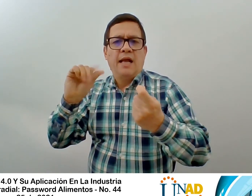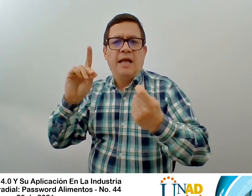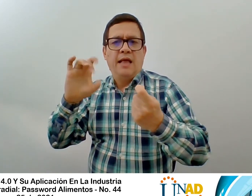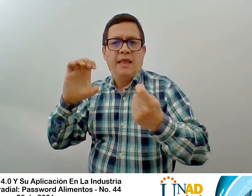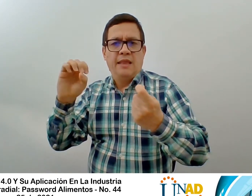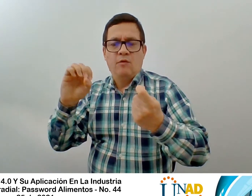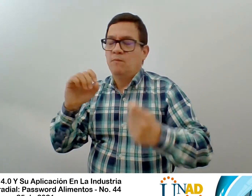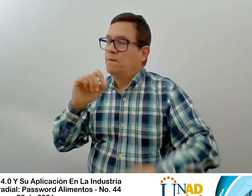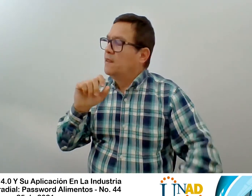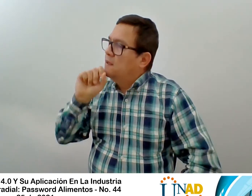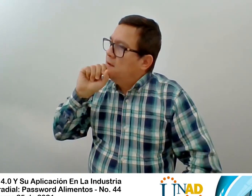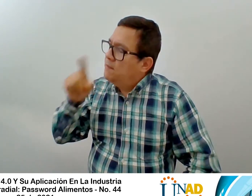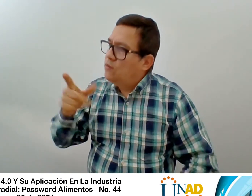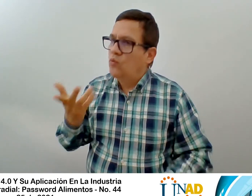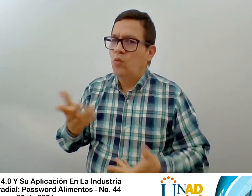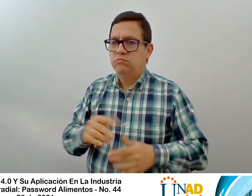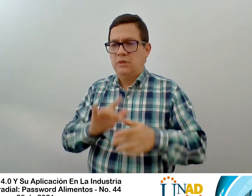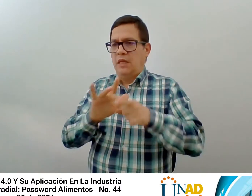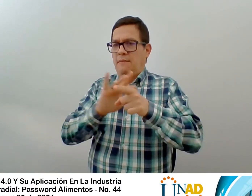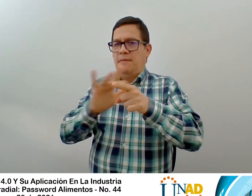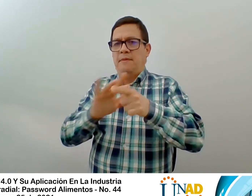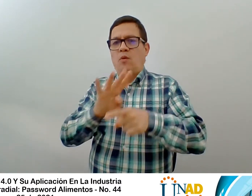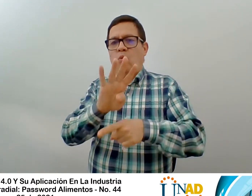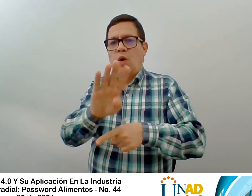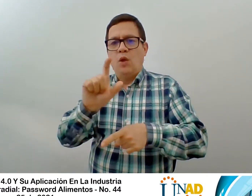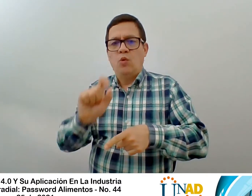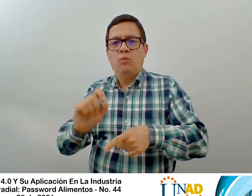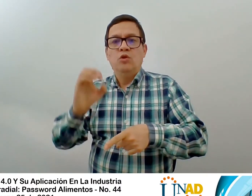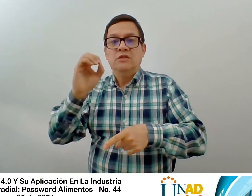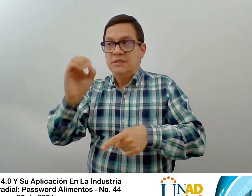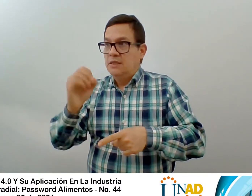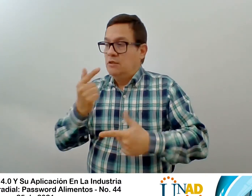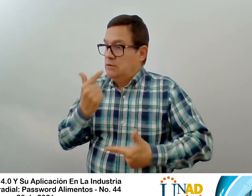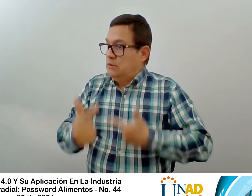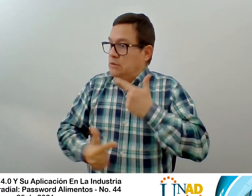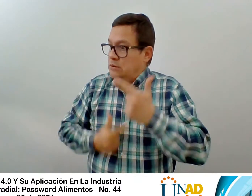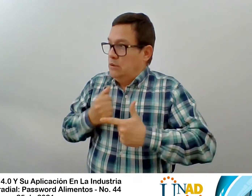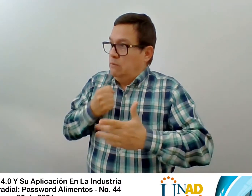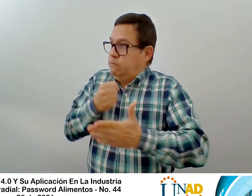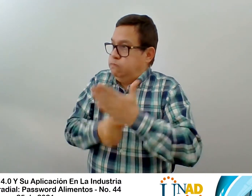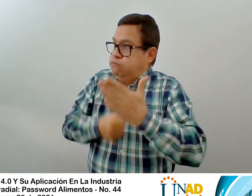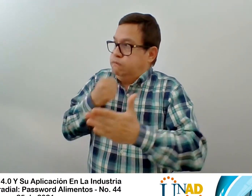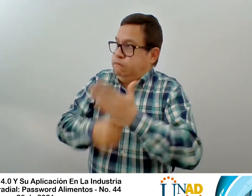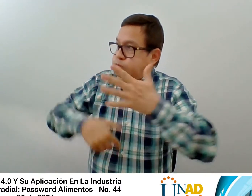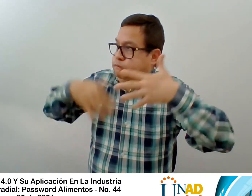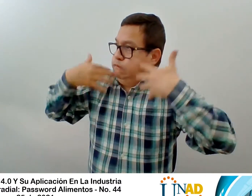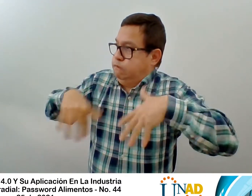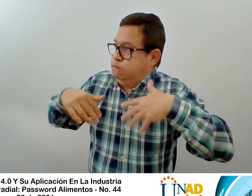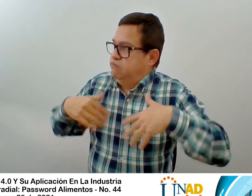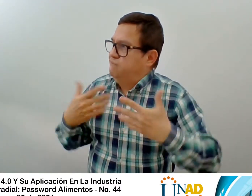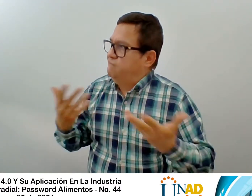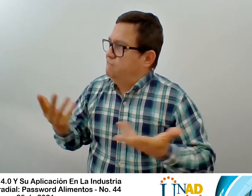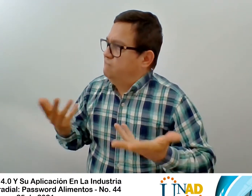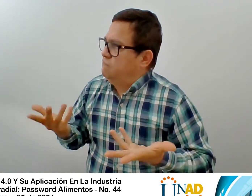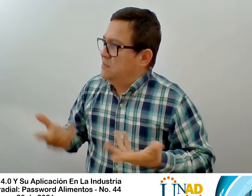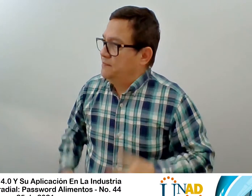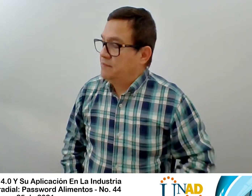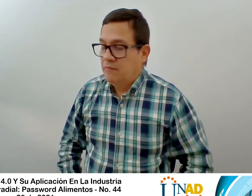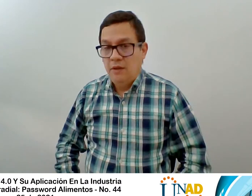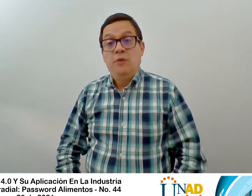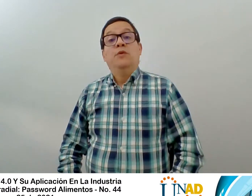que sean los desafíos de la implementación de las tecnologías 4.0 en la industria de